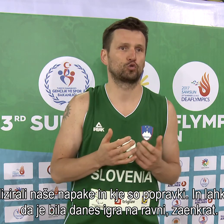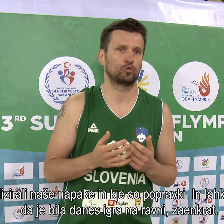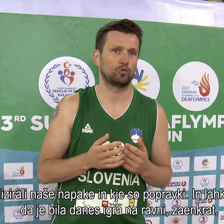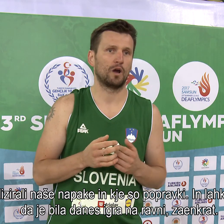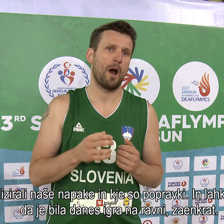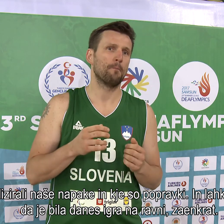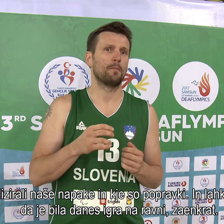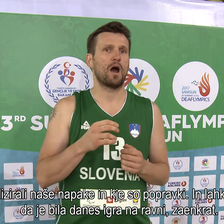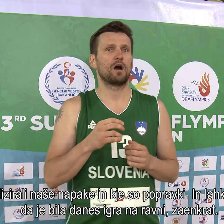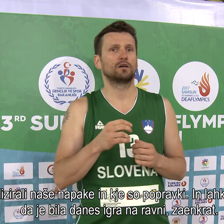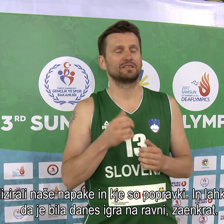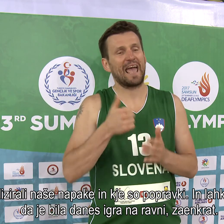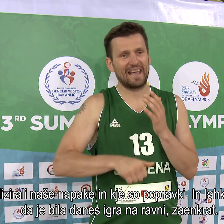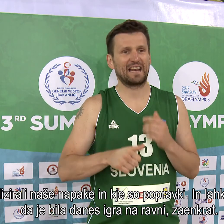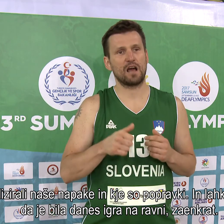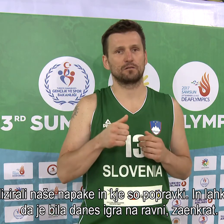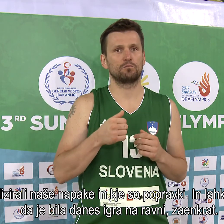na igrišču na ravni zaenkrat.